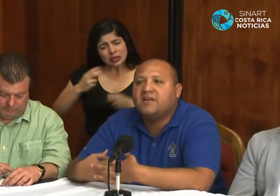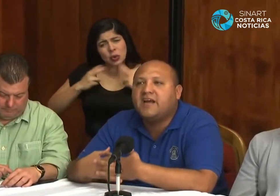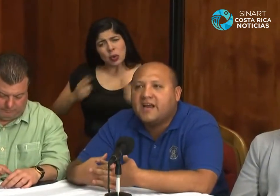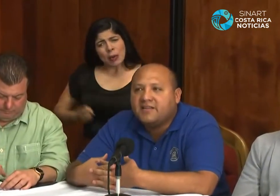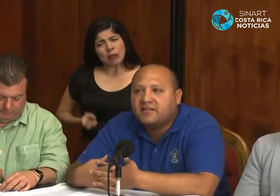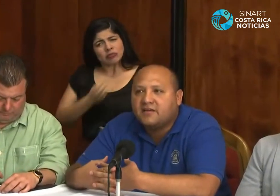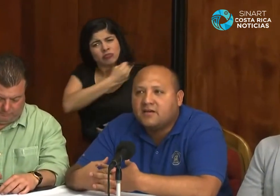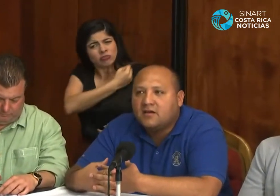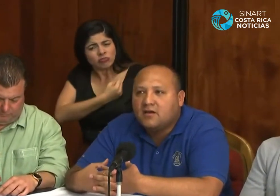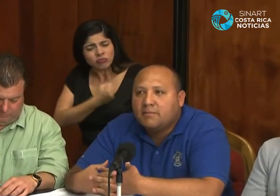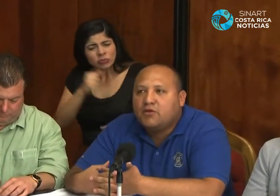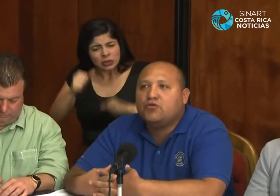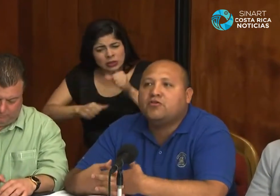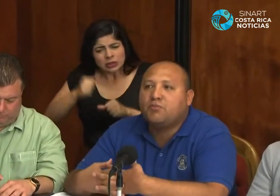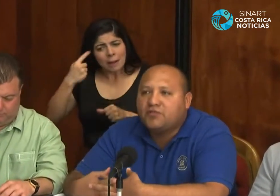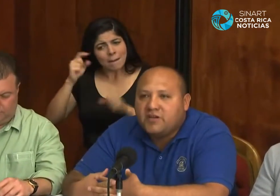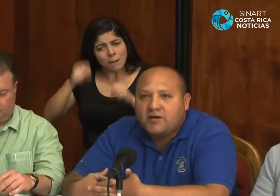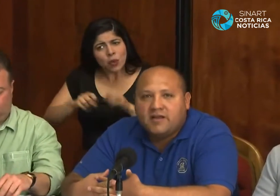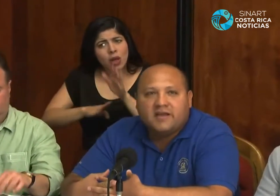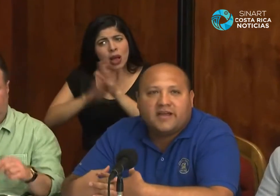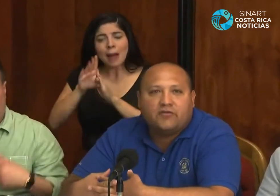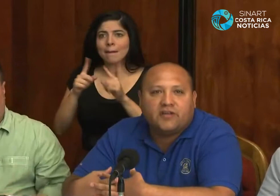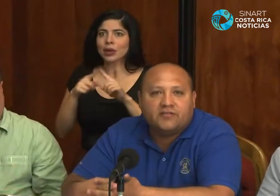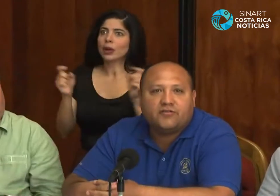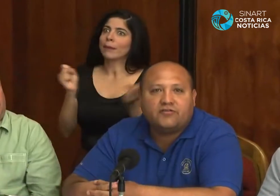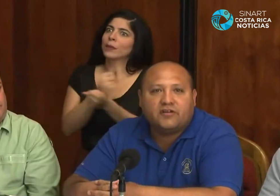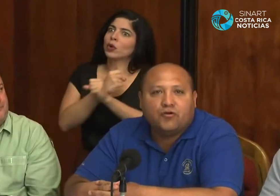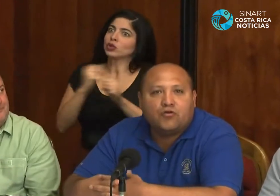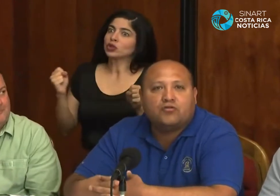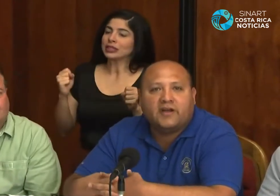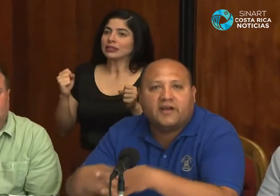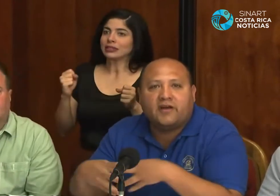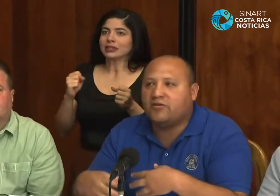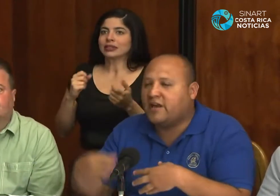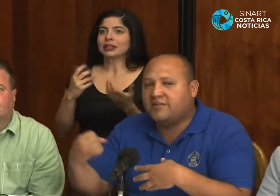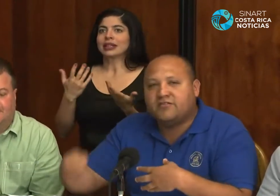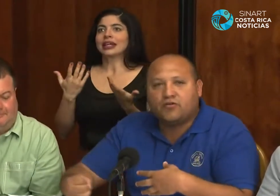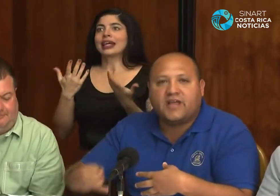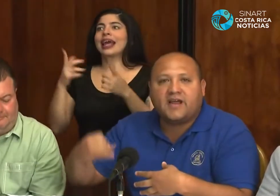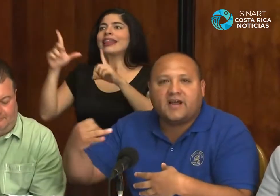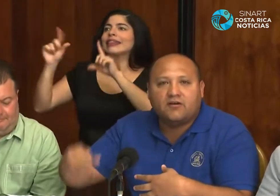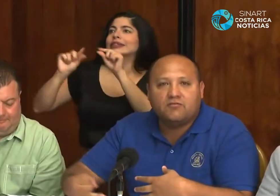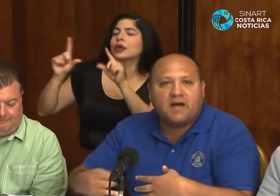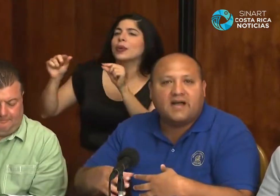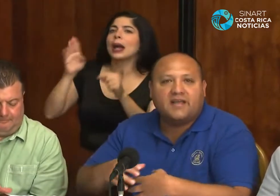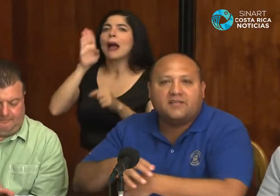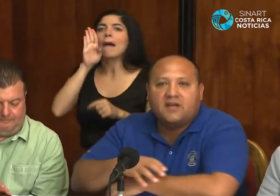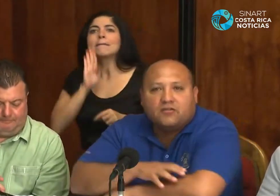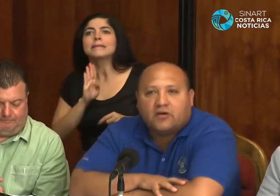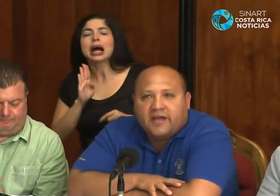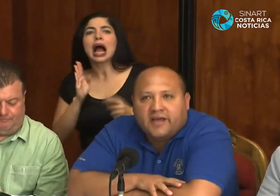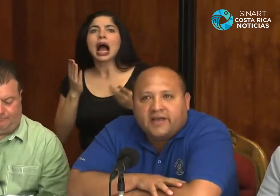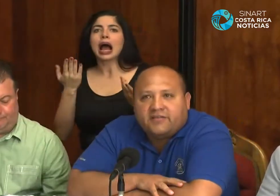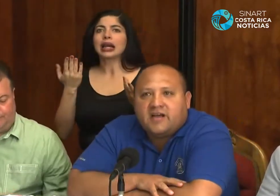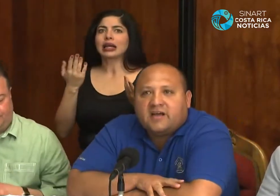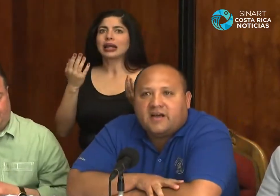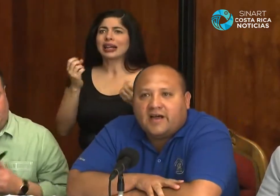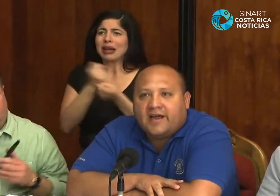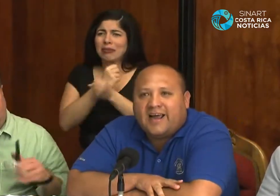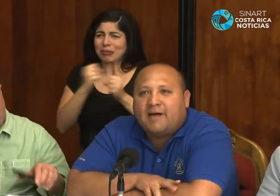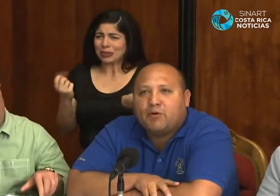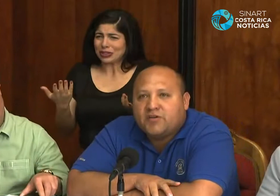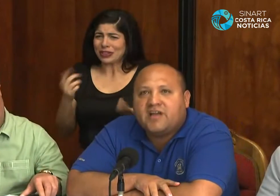posible para salir adelante, pero no es posible que los centros, las discotecas, los bares,